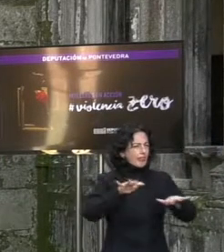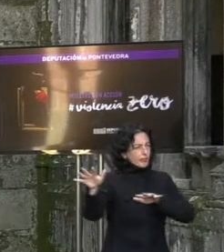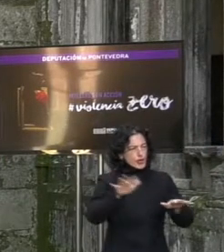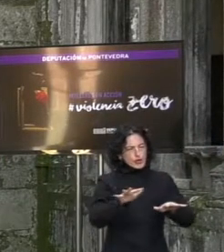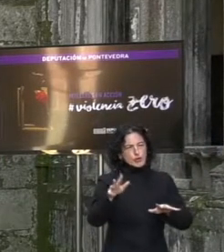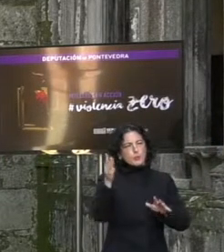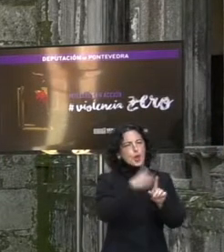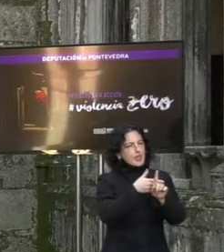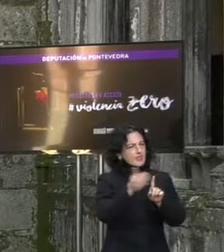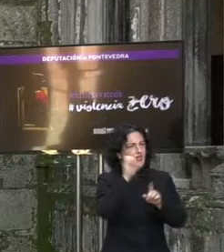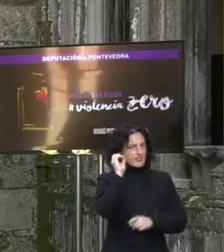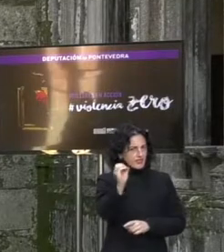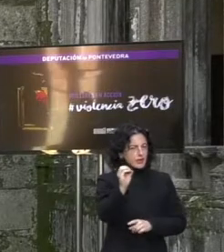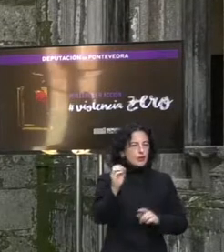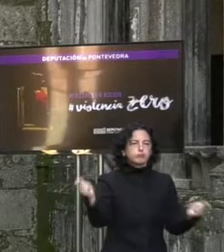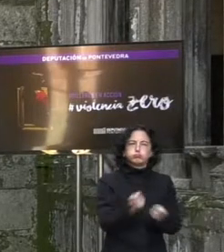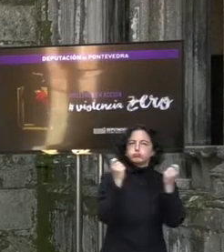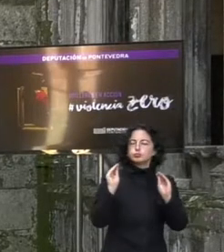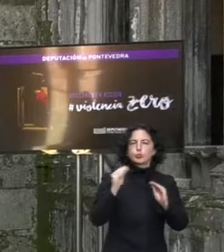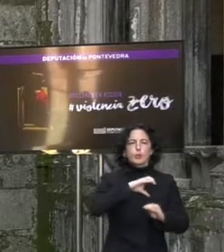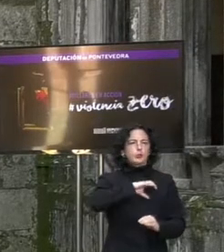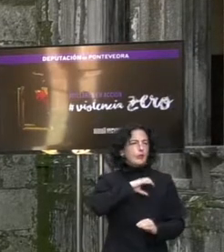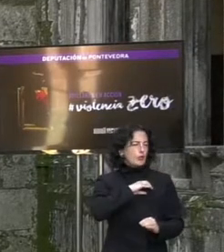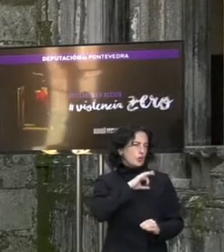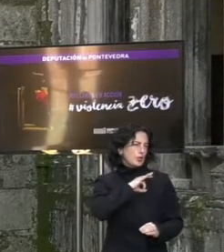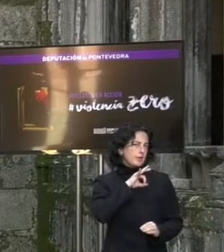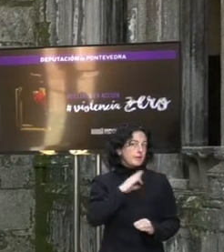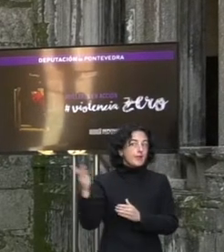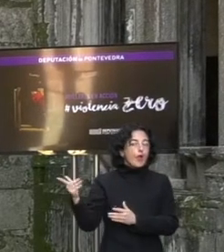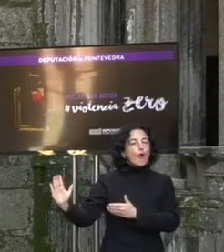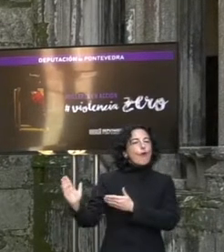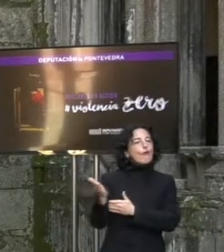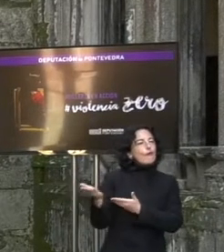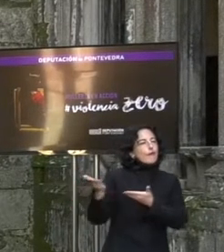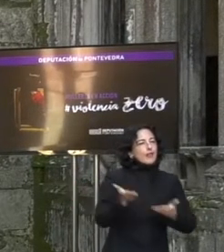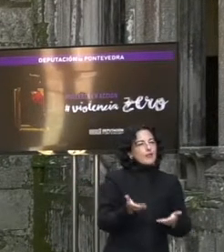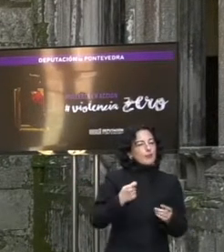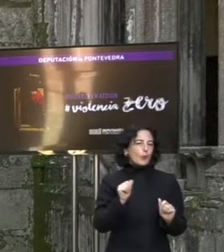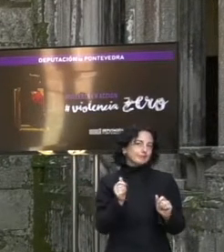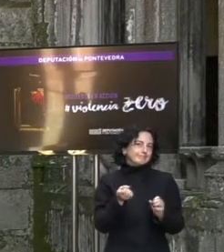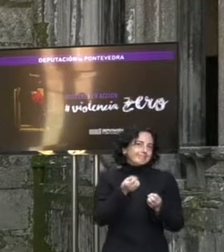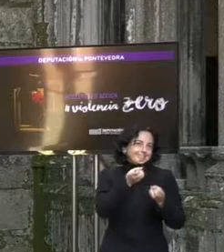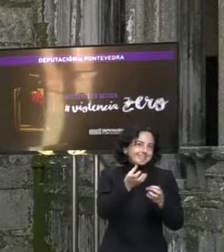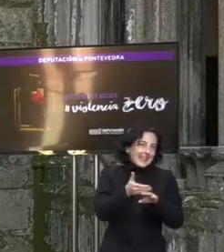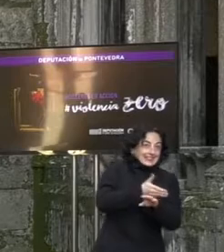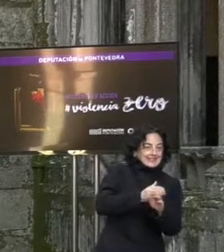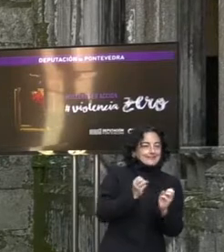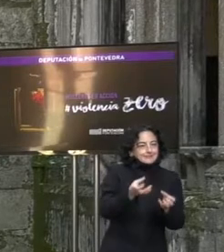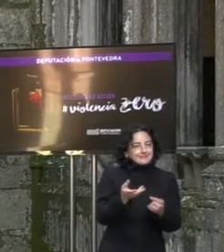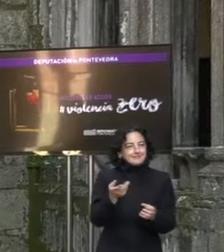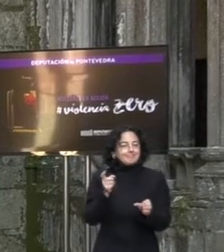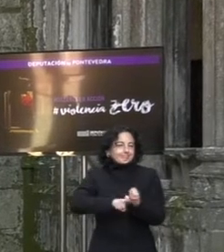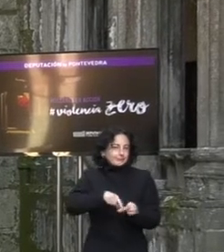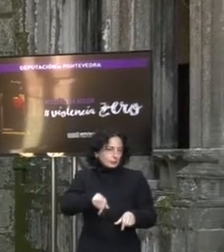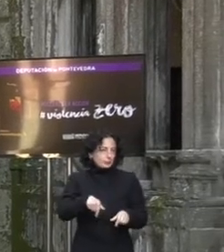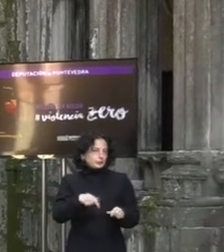Cero, que promove a Deputación de Pontevedra. Ela nos está a ofrecer un pequeno adianto da súa presencia nesta